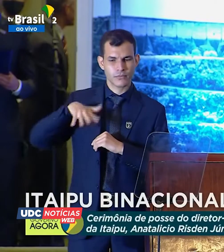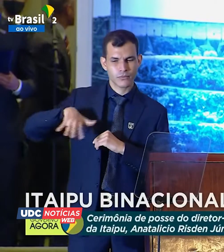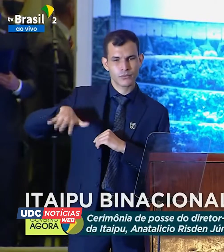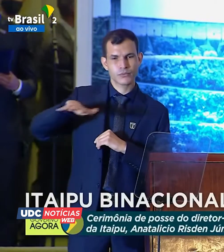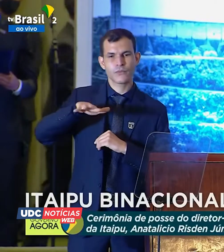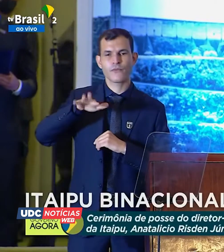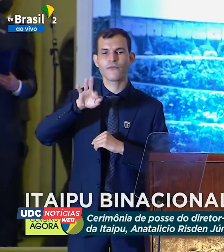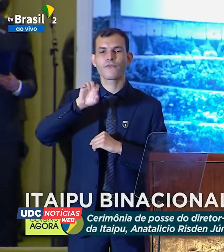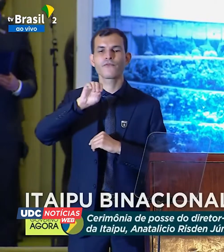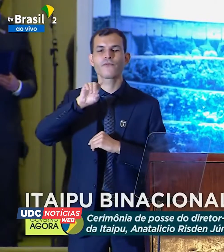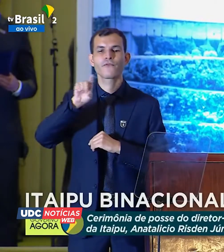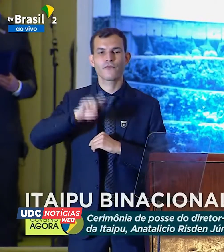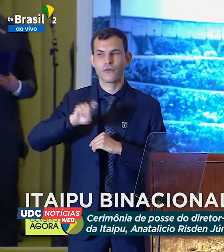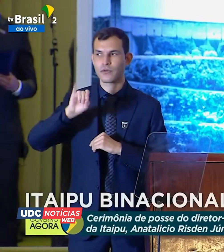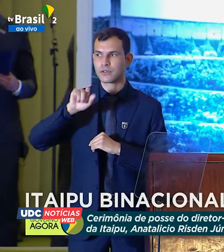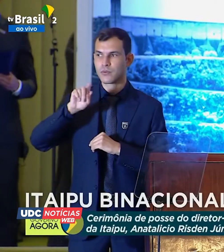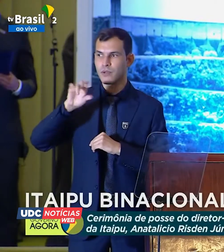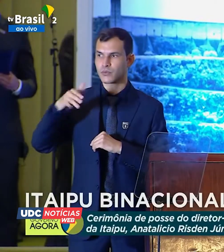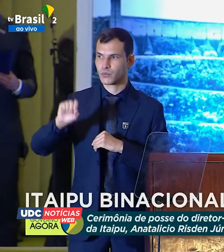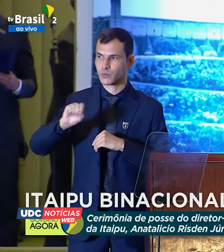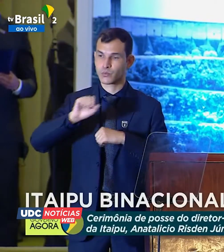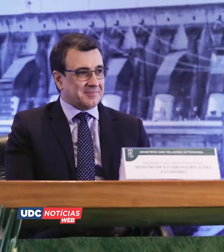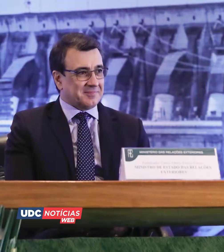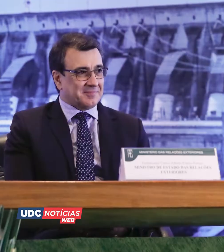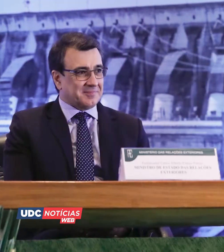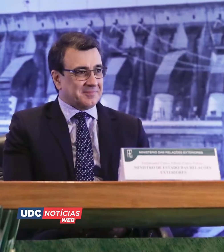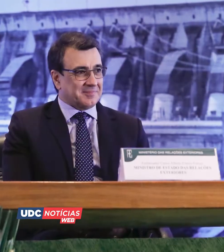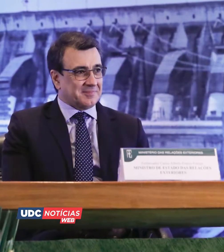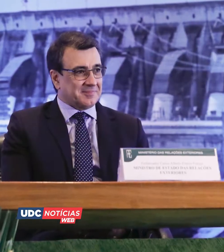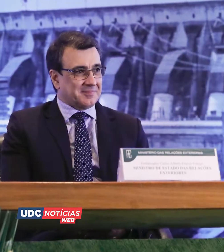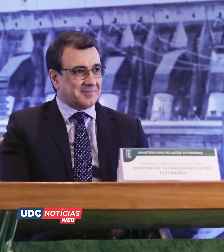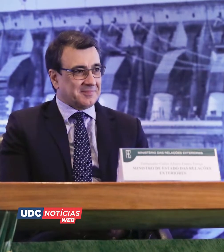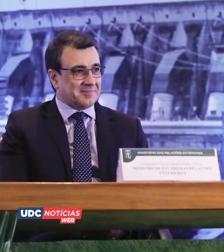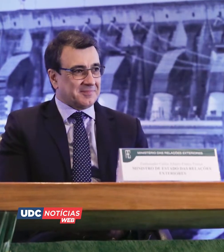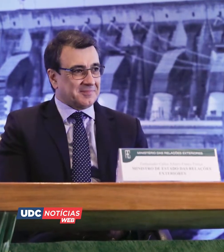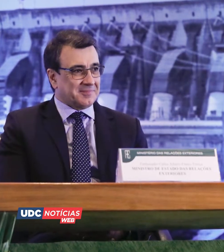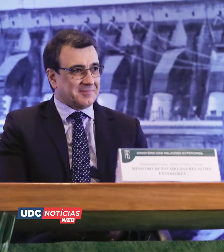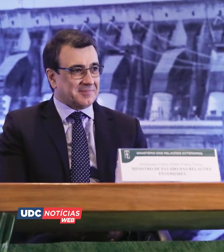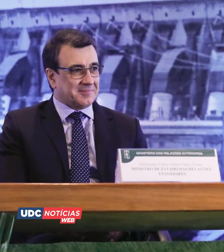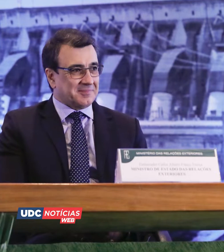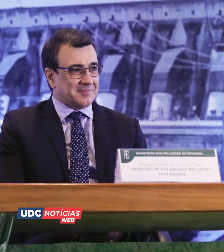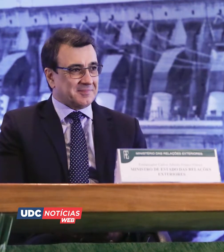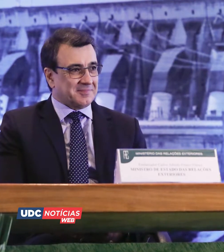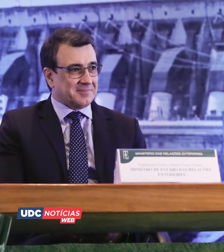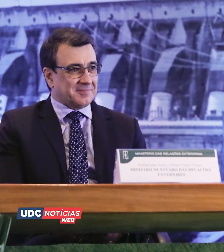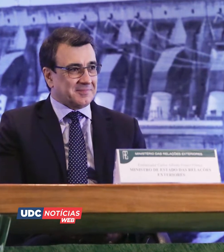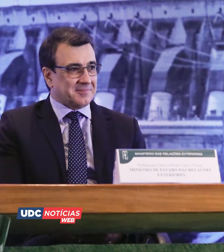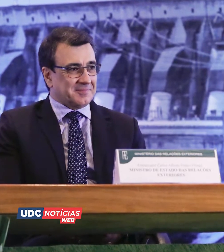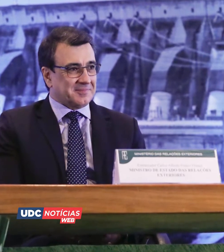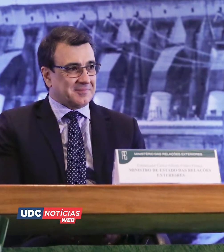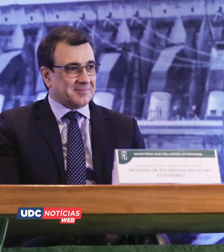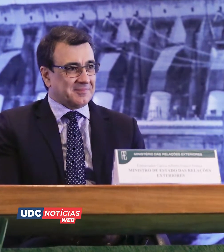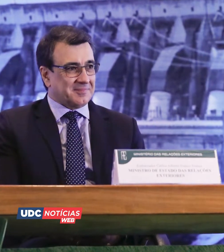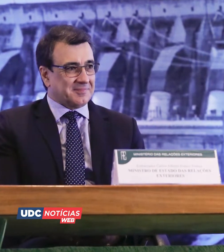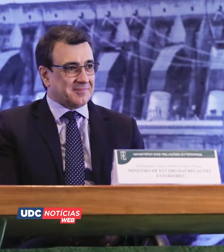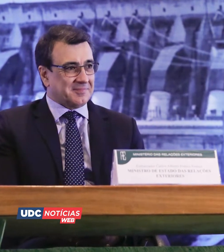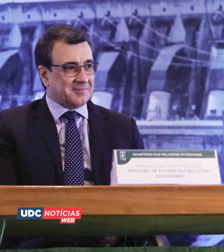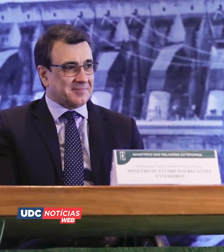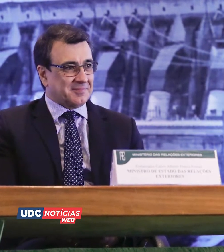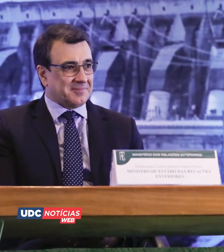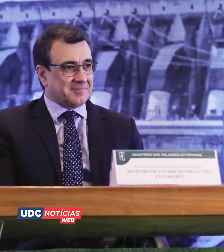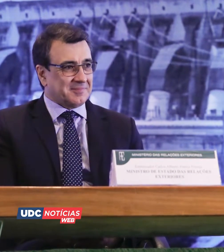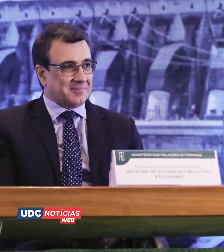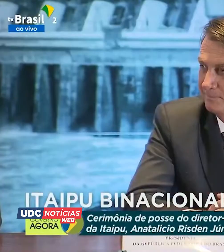a Foz do Iguaçu, por meio de um gerador. De modo que assistiu o crescimento da cidade de Foz do Iguaçu e também